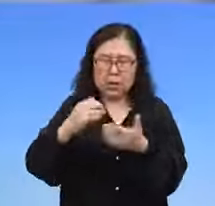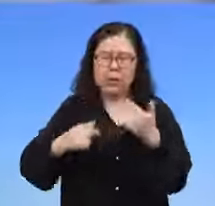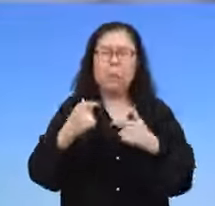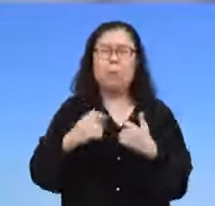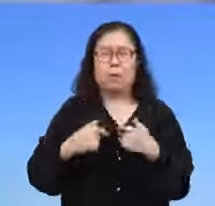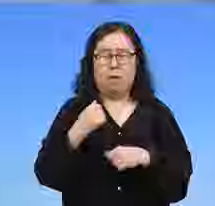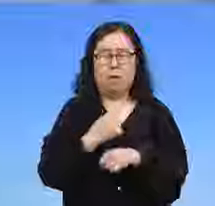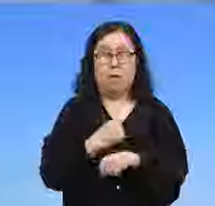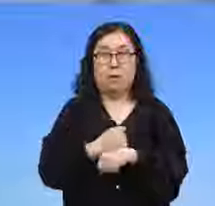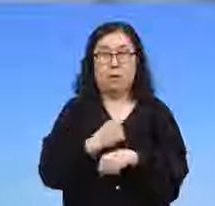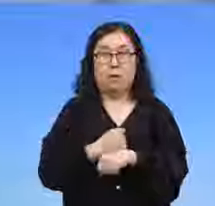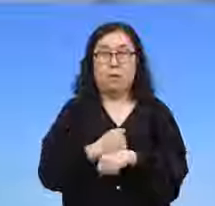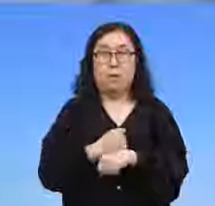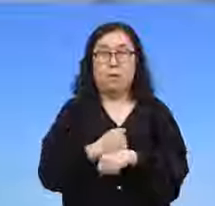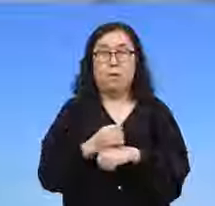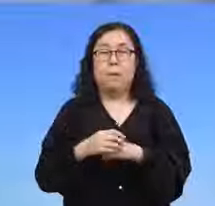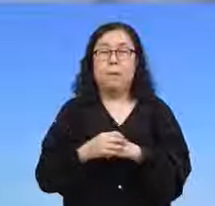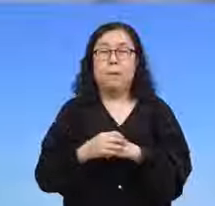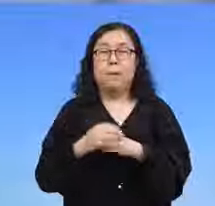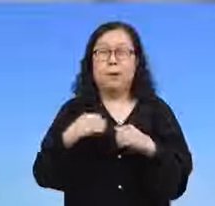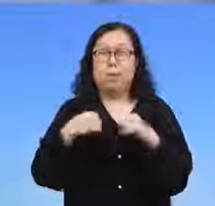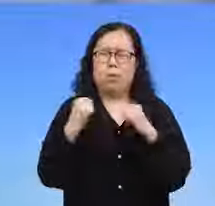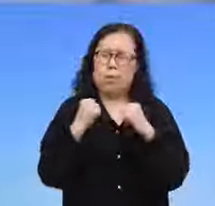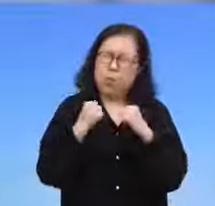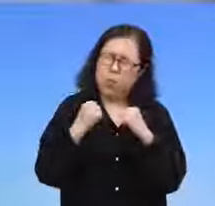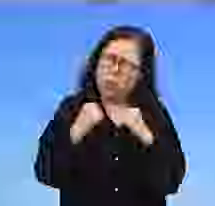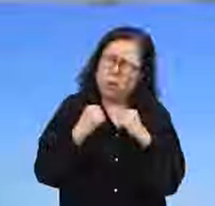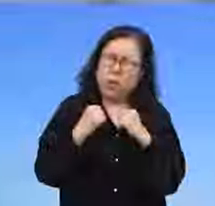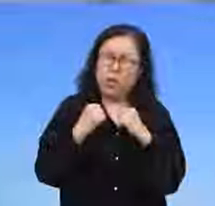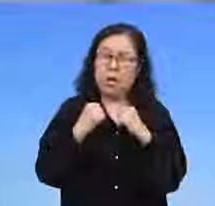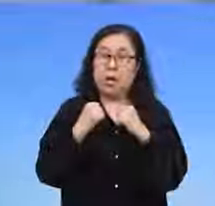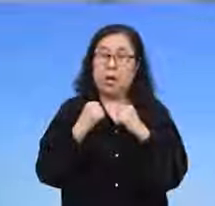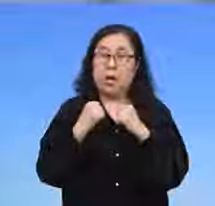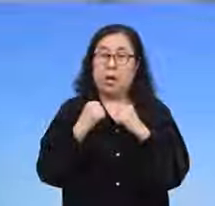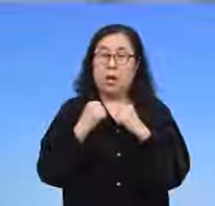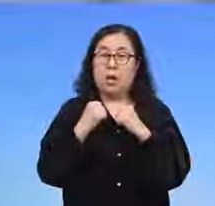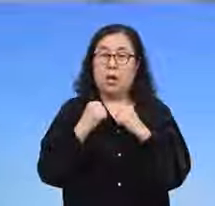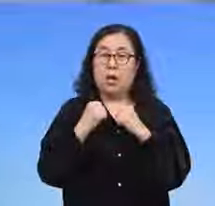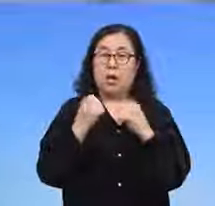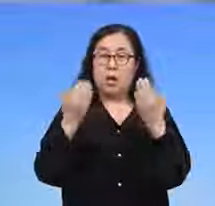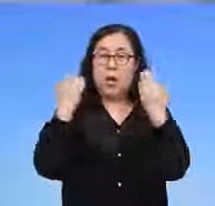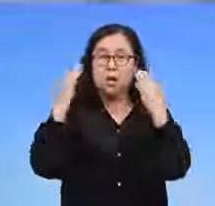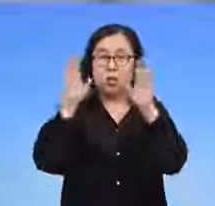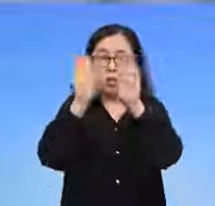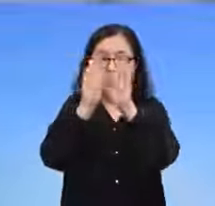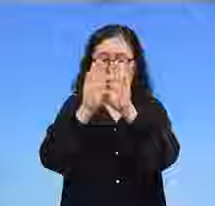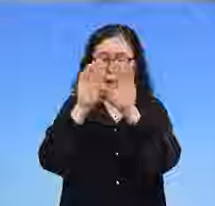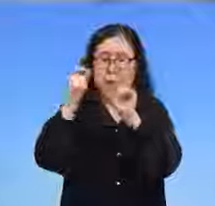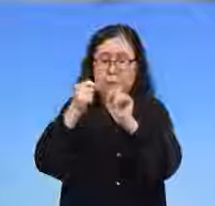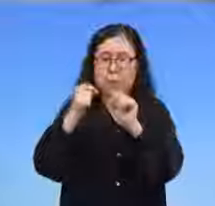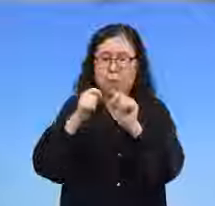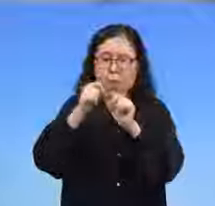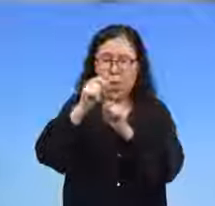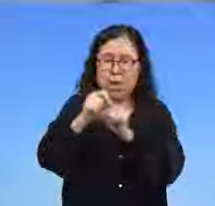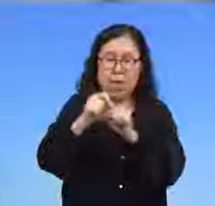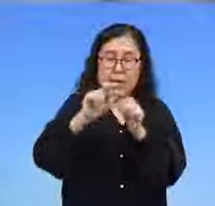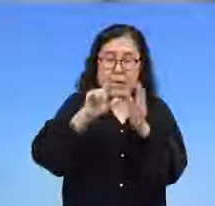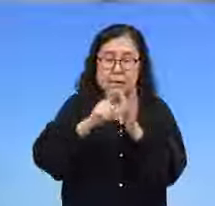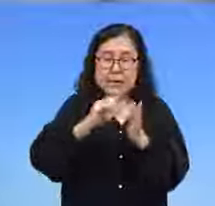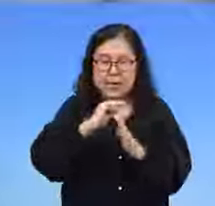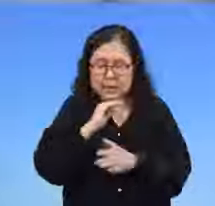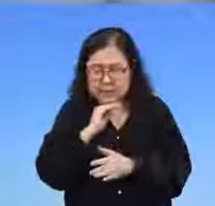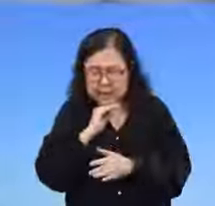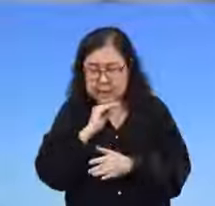기뻐하며 부들부들 떨며 그 문 닫힌 학교 정문 앞에 서서 그 긴 시간을 기다리고 있는 그